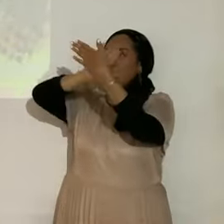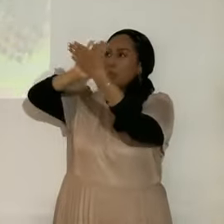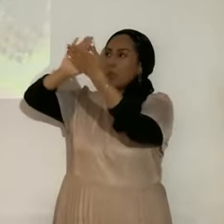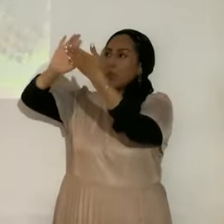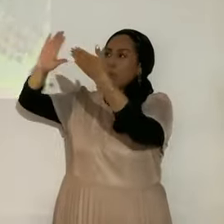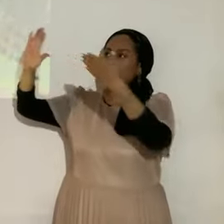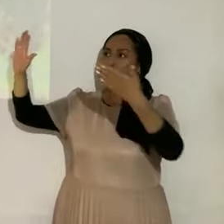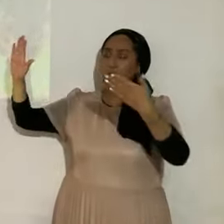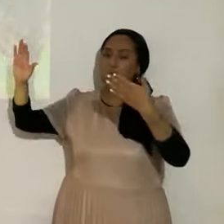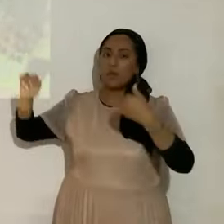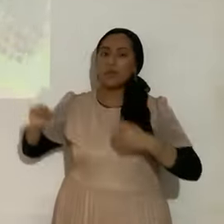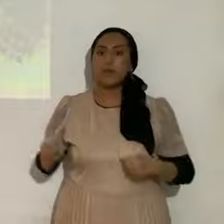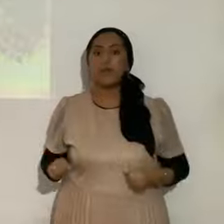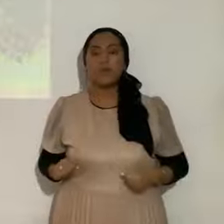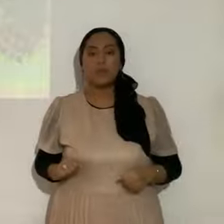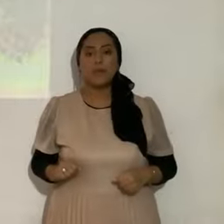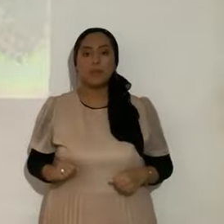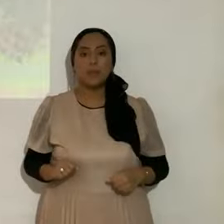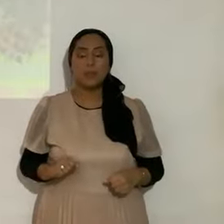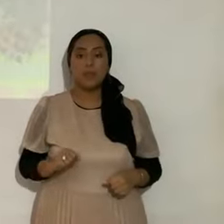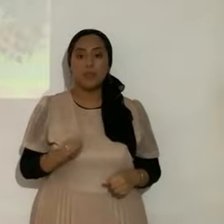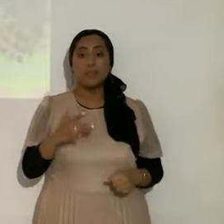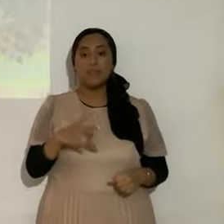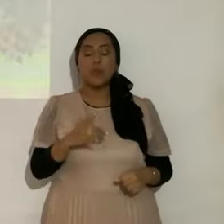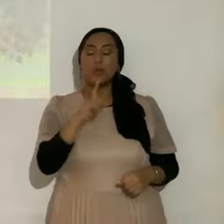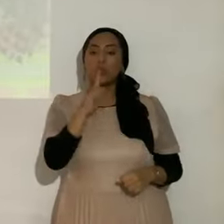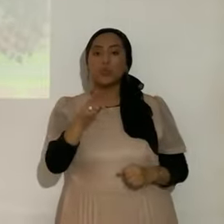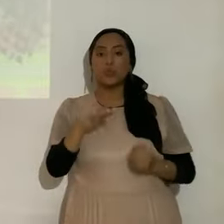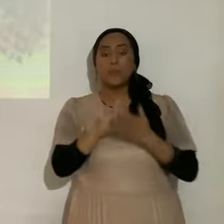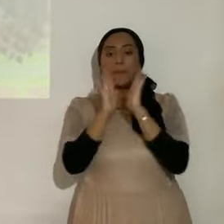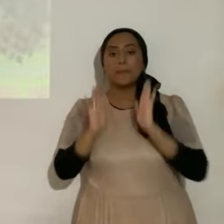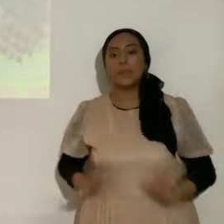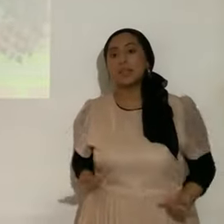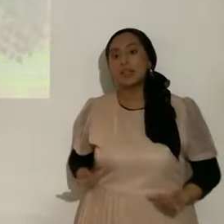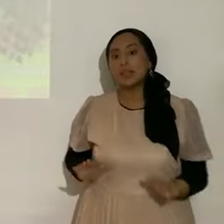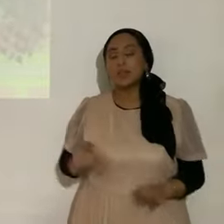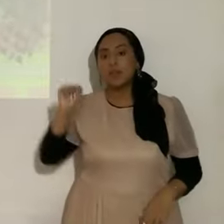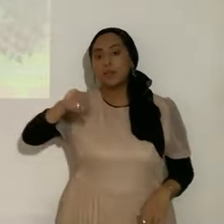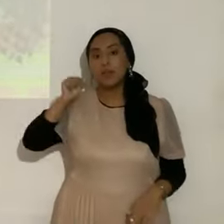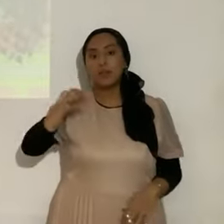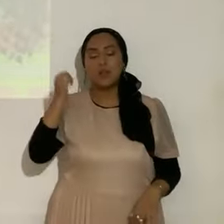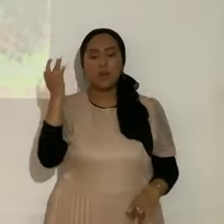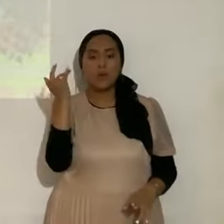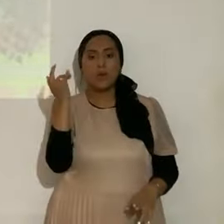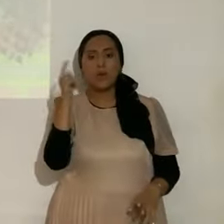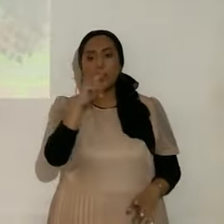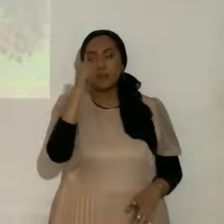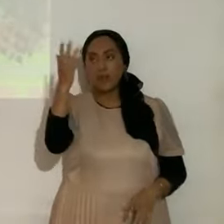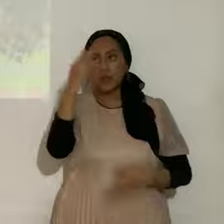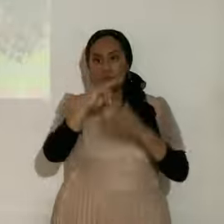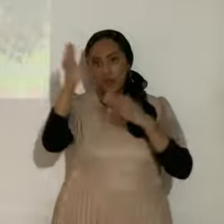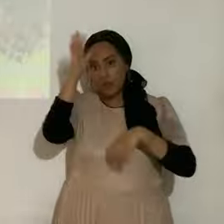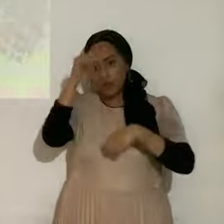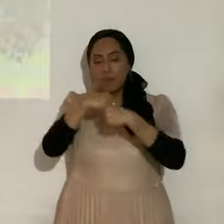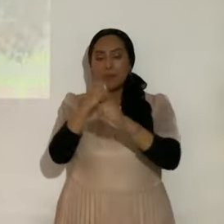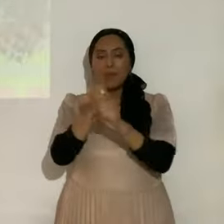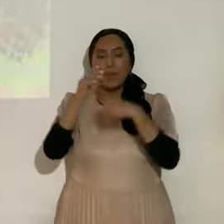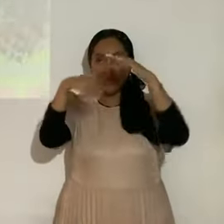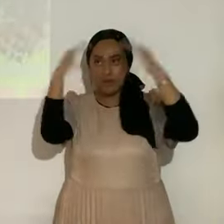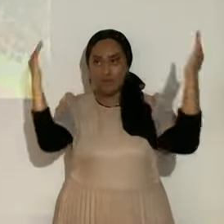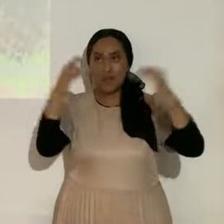creación de Yahweh. Y realmente sí se siente una paz, una shalom. ¿Por qué? Porque el Eterno creó los cielos y la